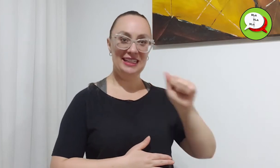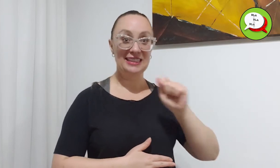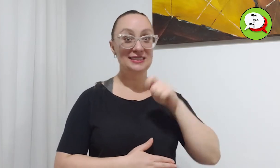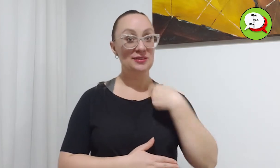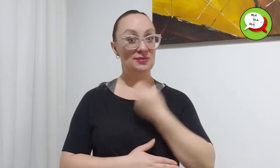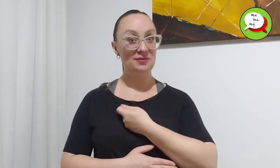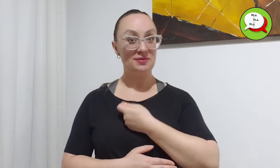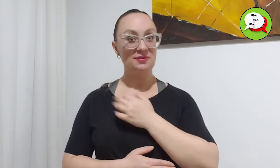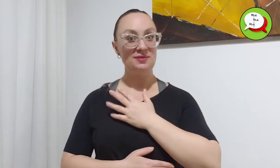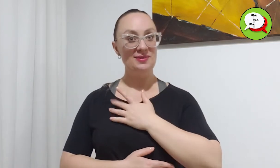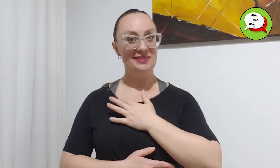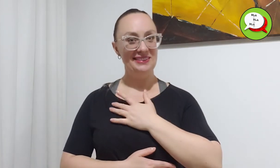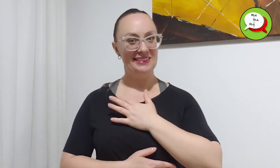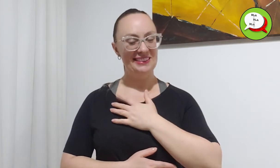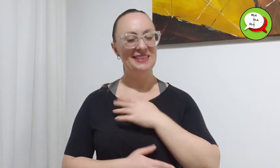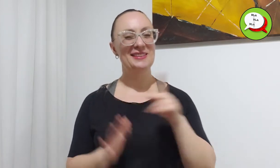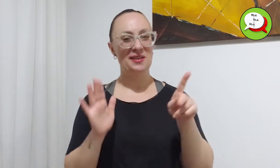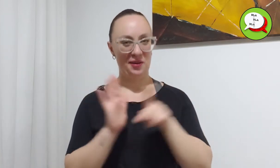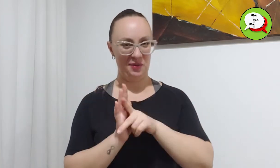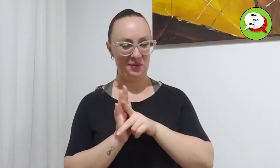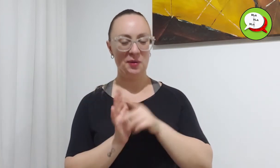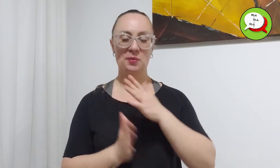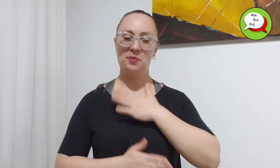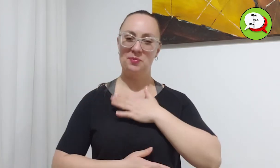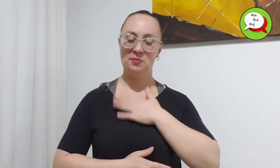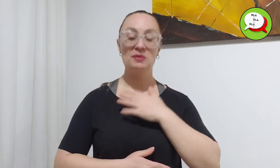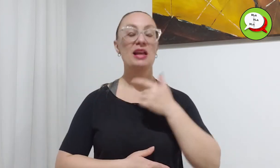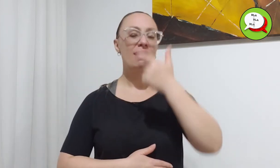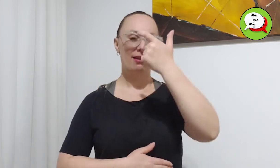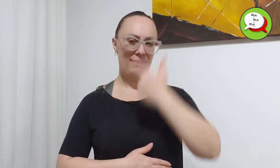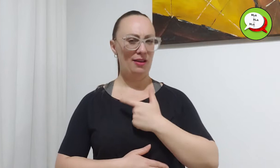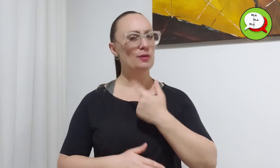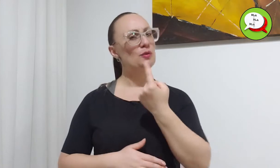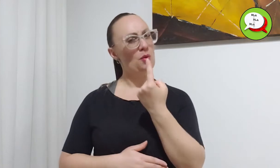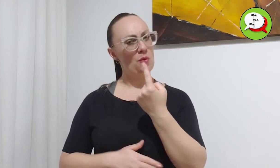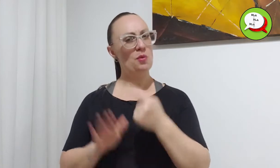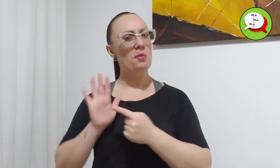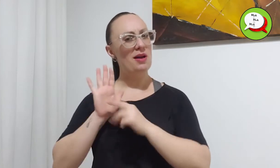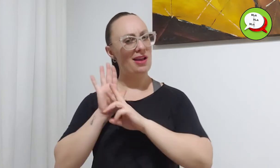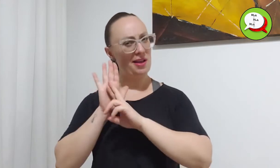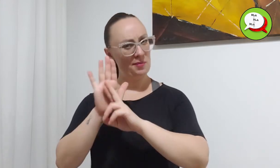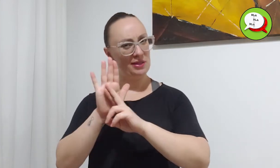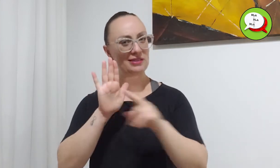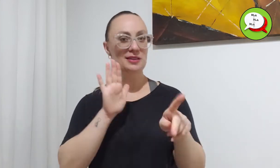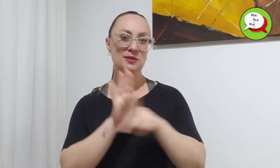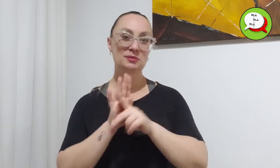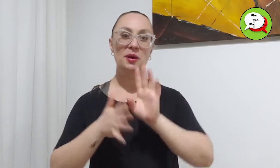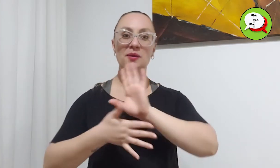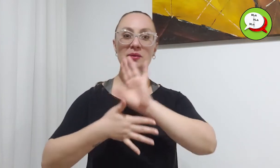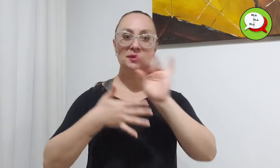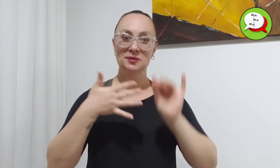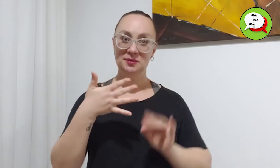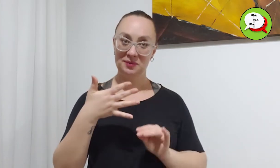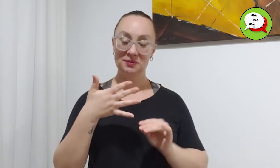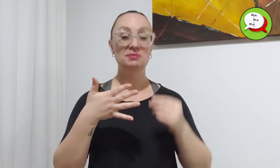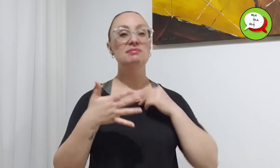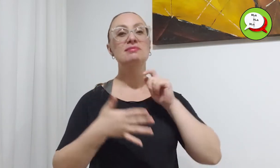meu sinal de identificação na comunidade surda. Eu sou uma das representantes do Blá Blá Blá Libras.